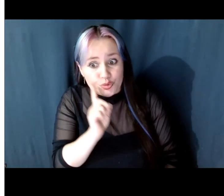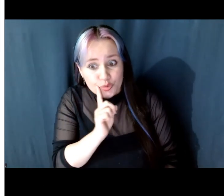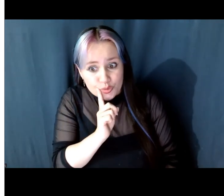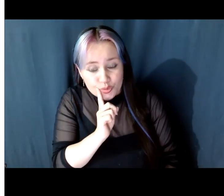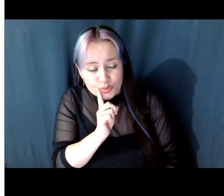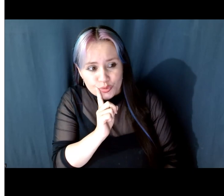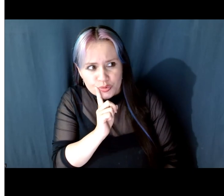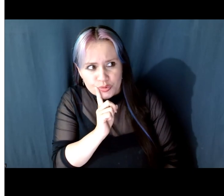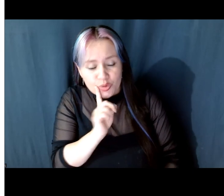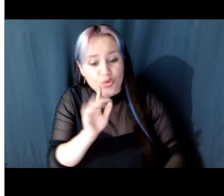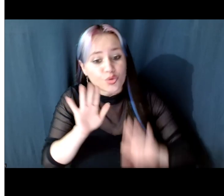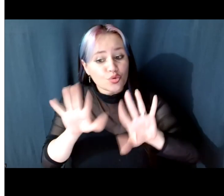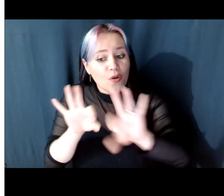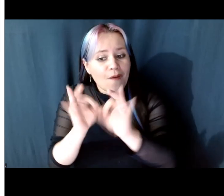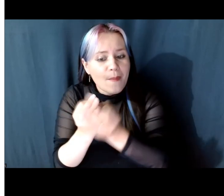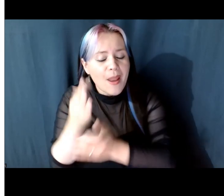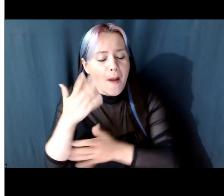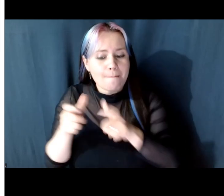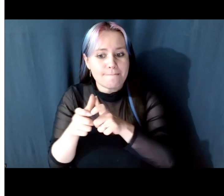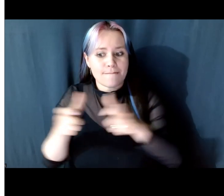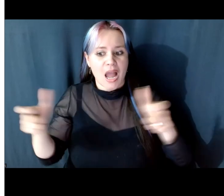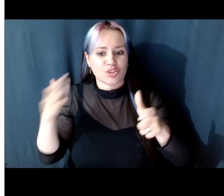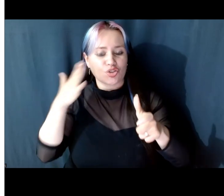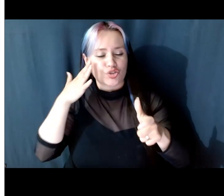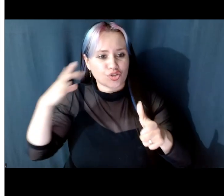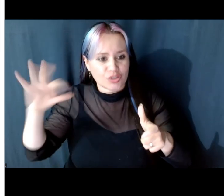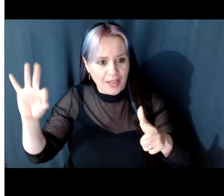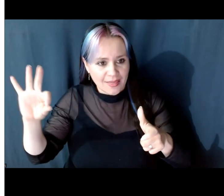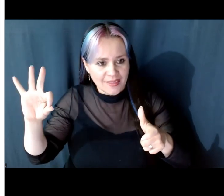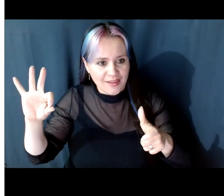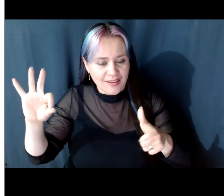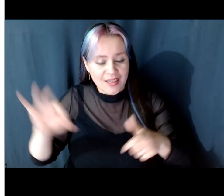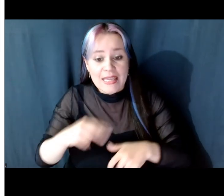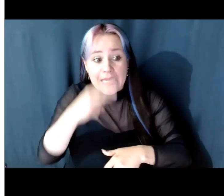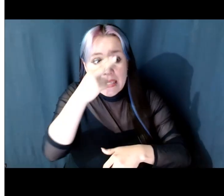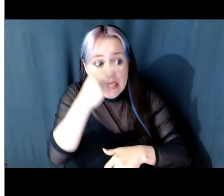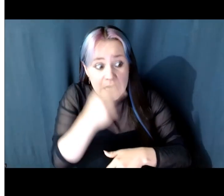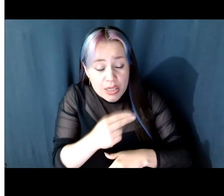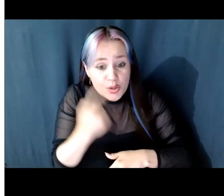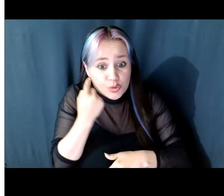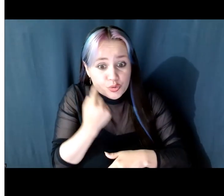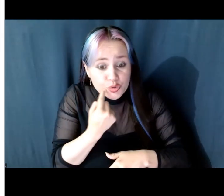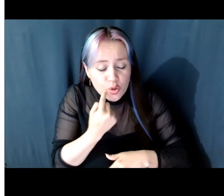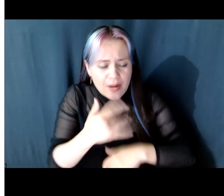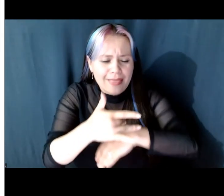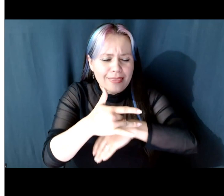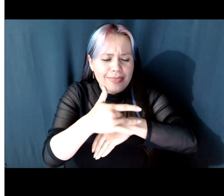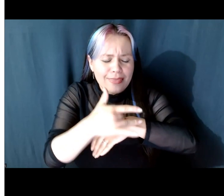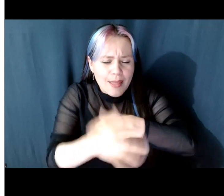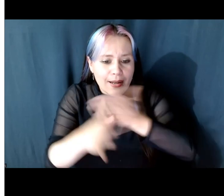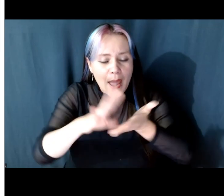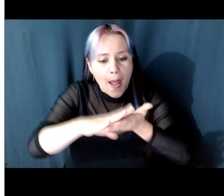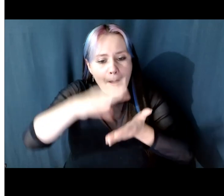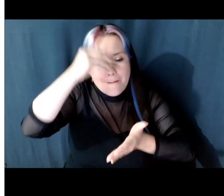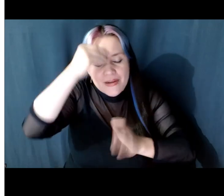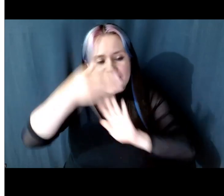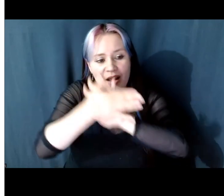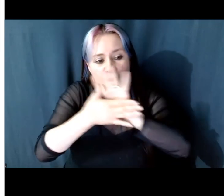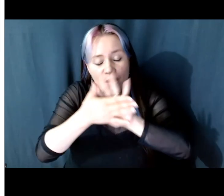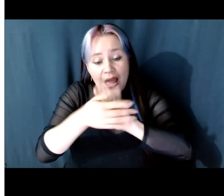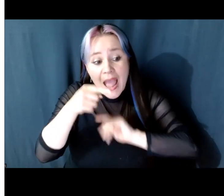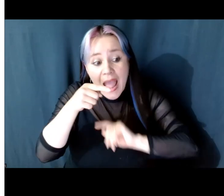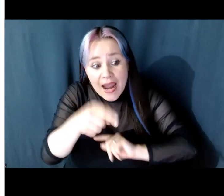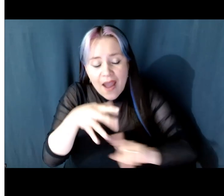personas sordas en el caso de los niños sordos con habilidades orales que requieran garantizar los apoyos profesionales